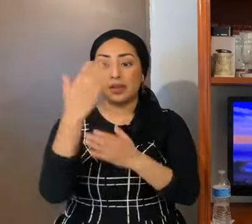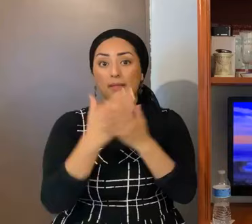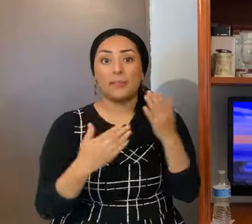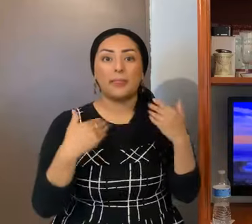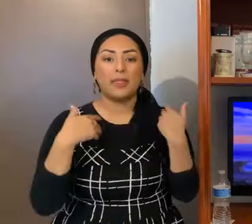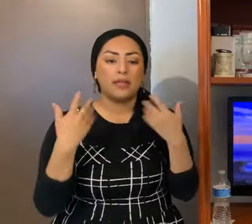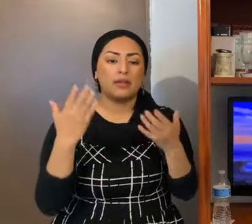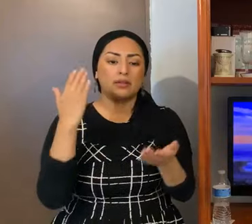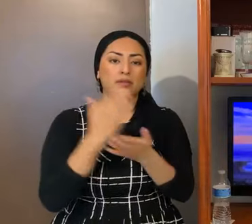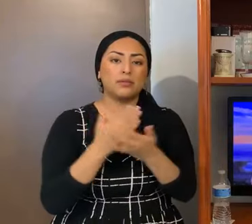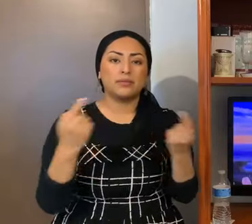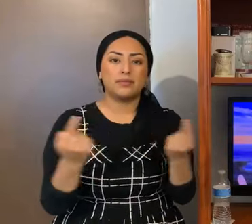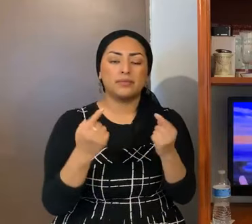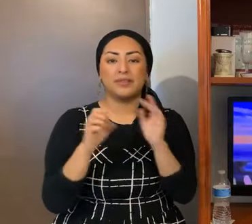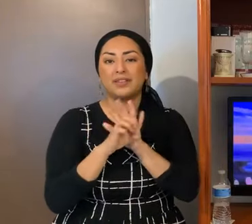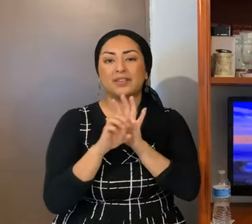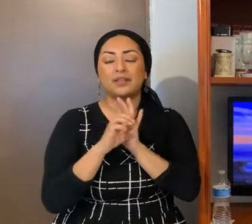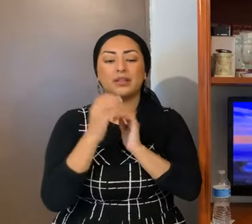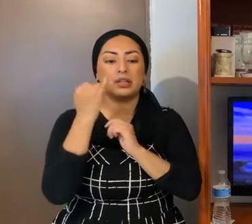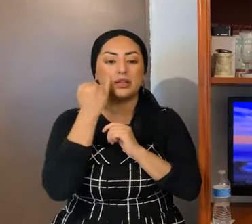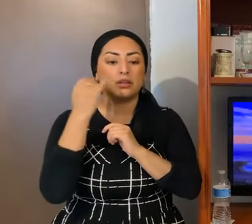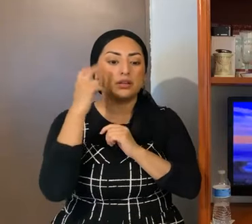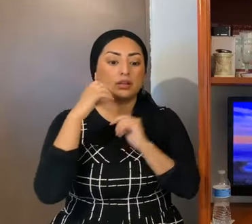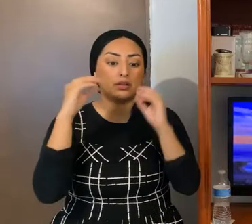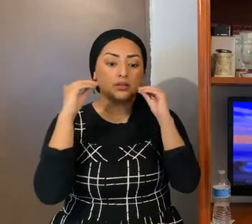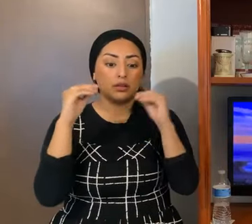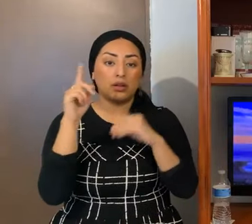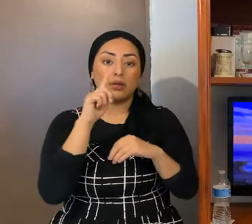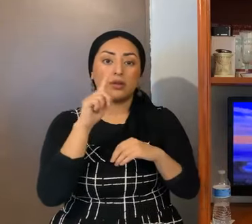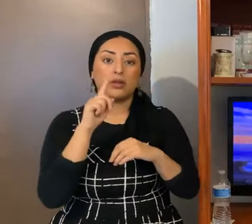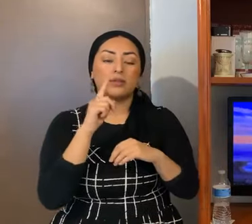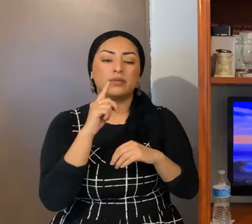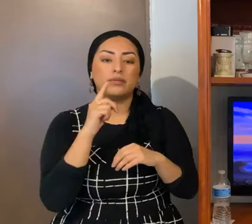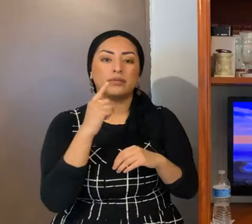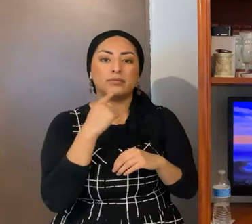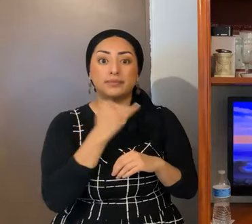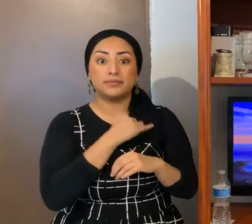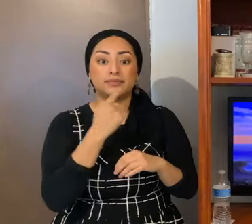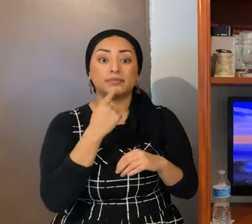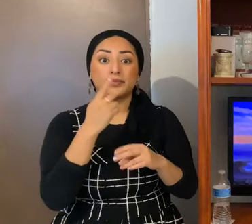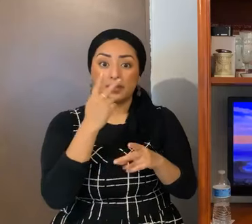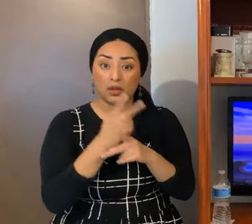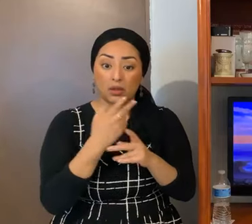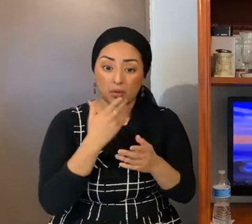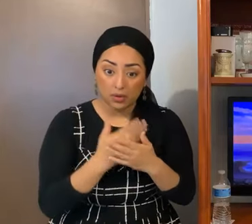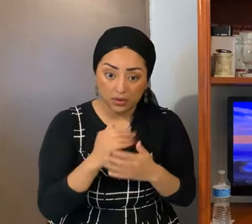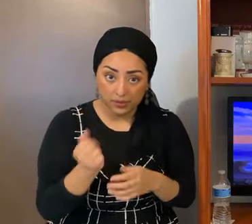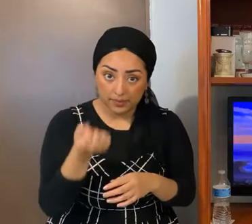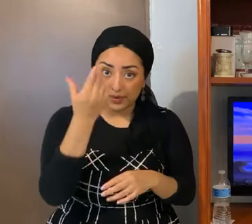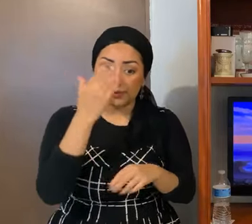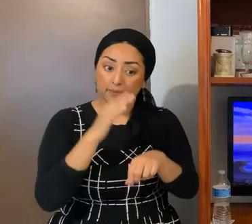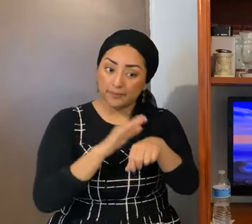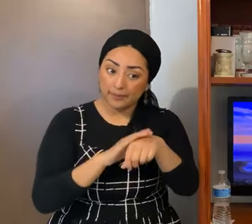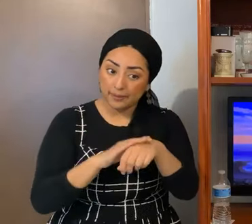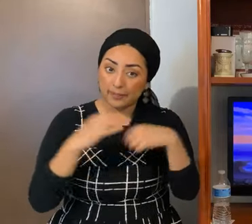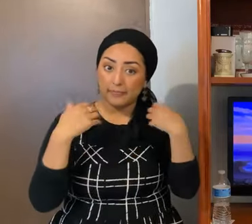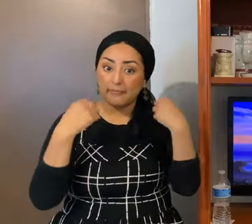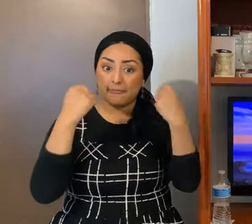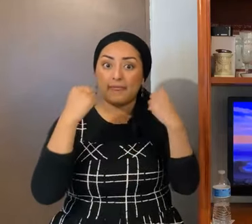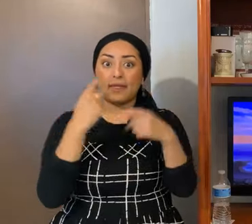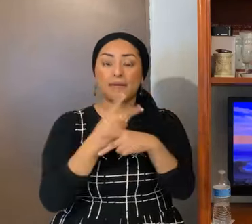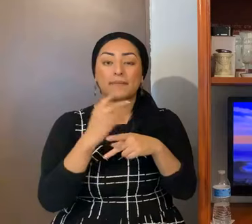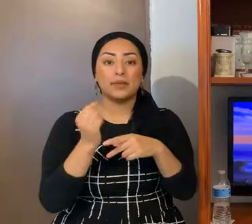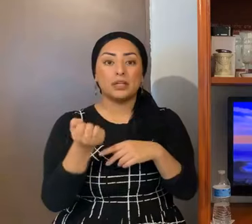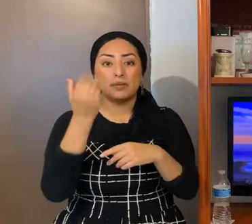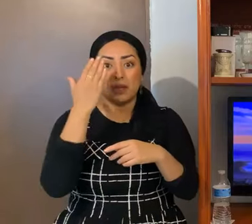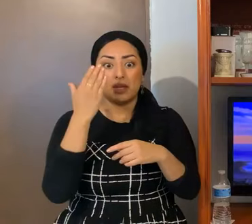ya dejé de cometer. Por ejemplo, si se escucha una administración donde nuestro amado Naví dice, guarden bien el Shabbat, y nos exhorta y nos anima a guardar el